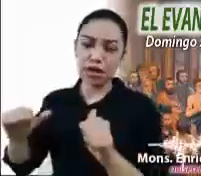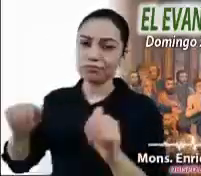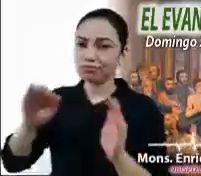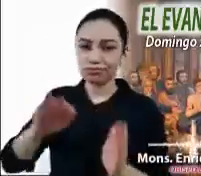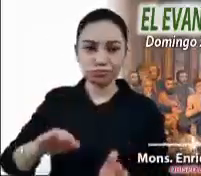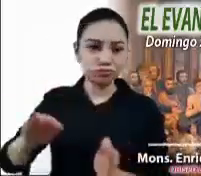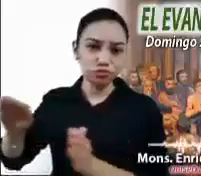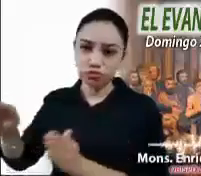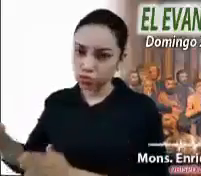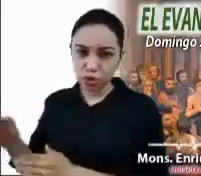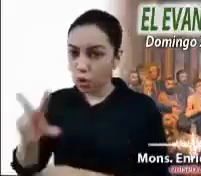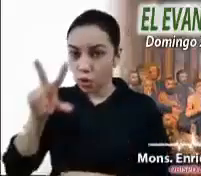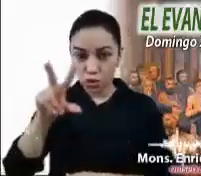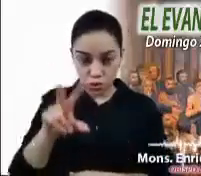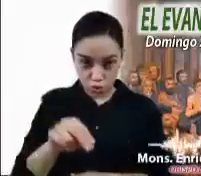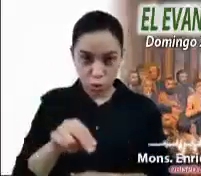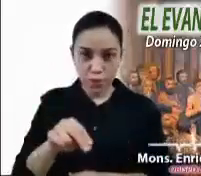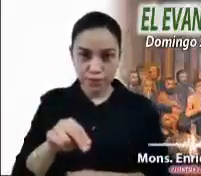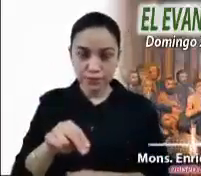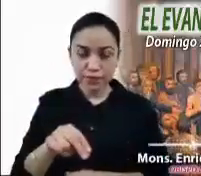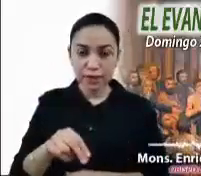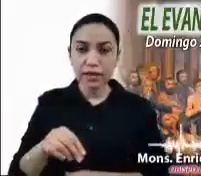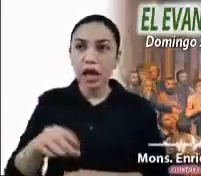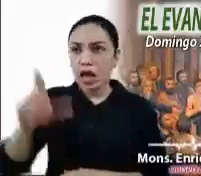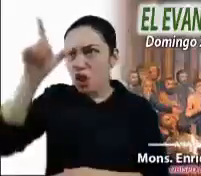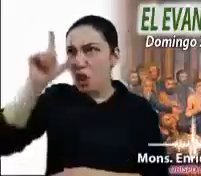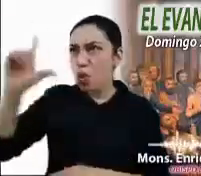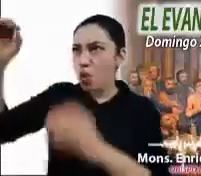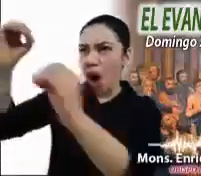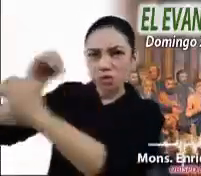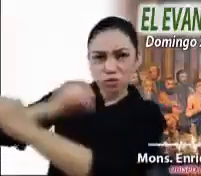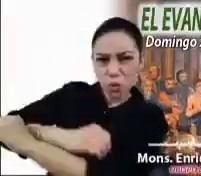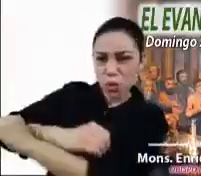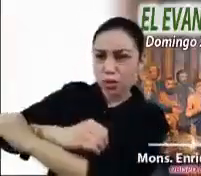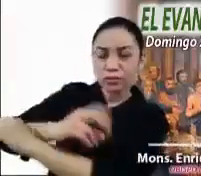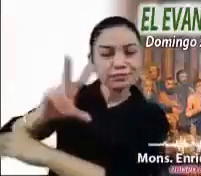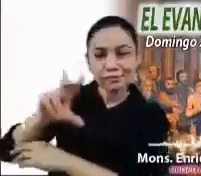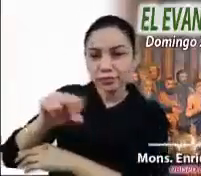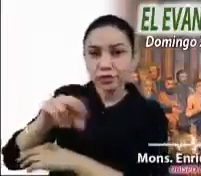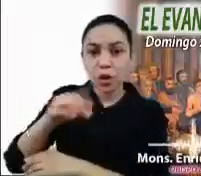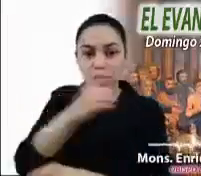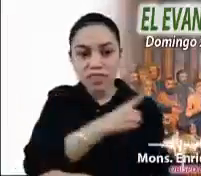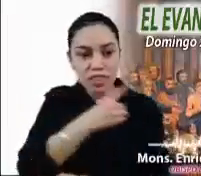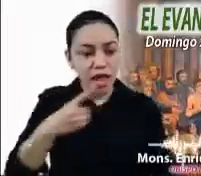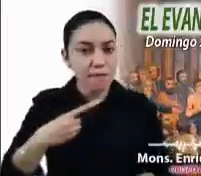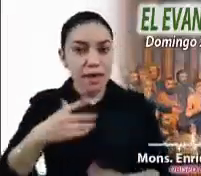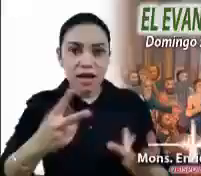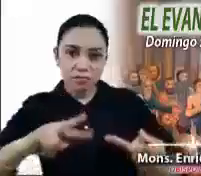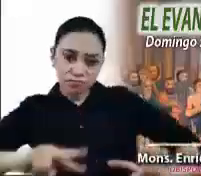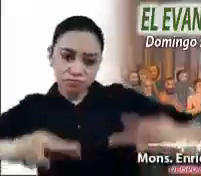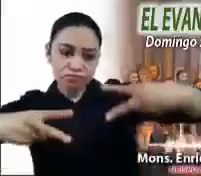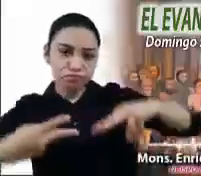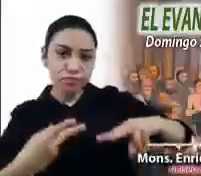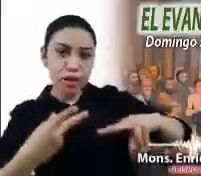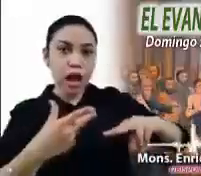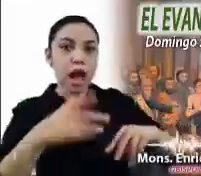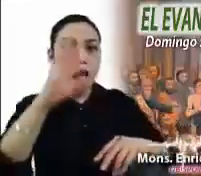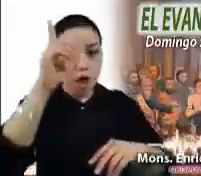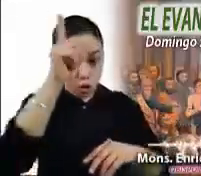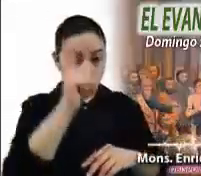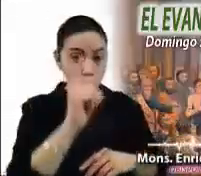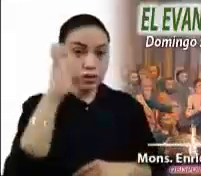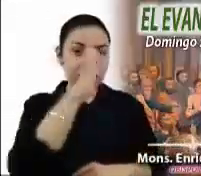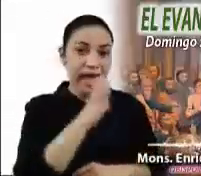se vuelva sosa y la luz permanezca oculta. Tendremos que hacer brillar la luz del evangelio en